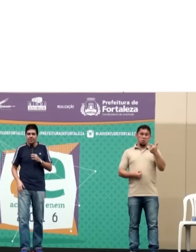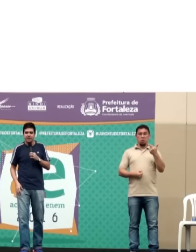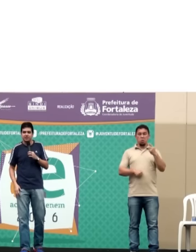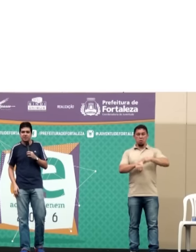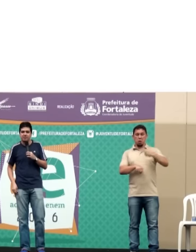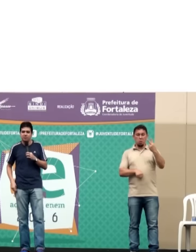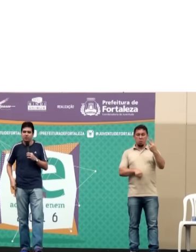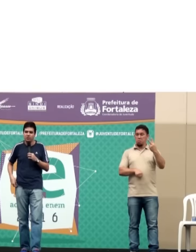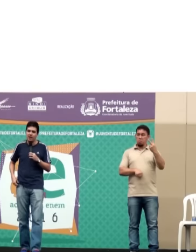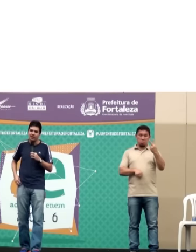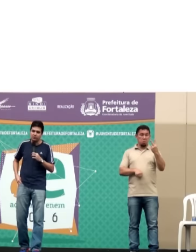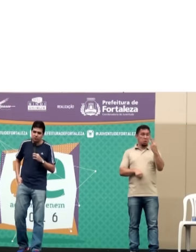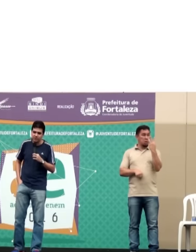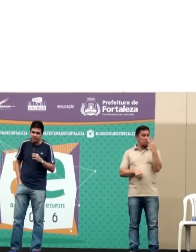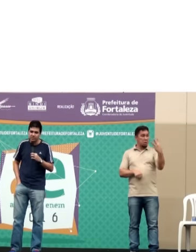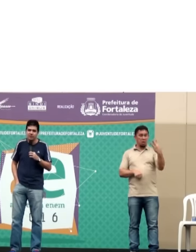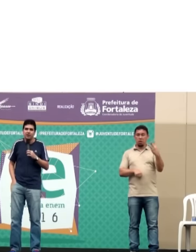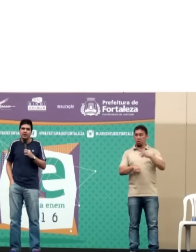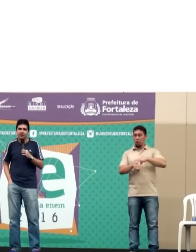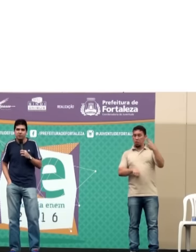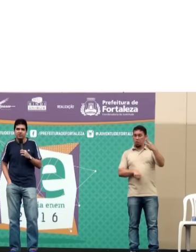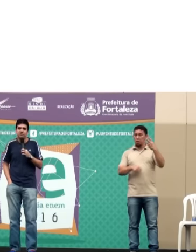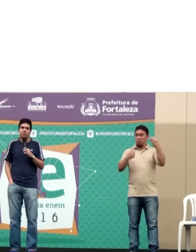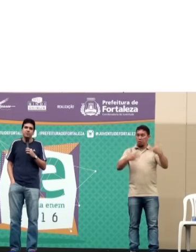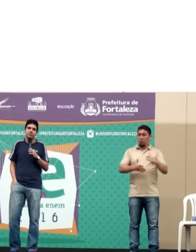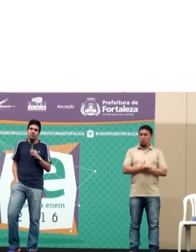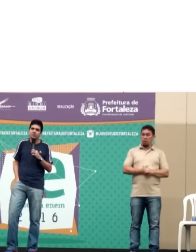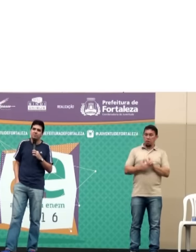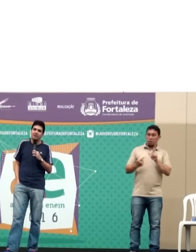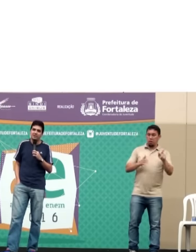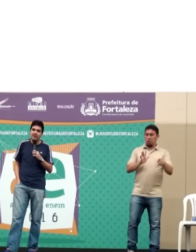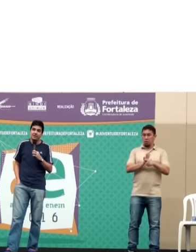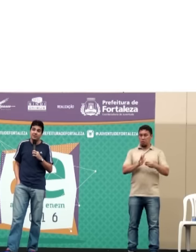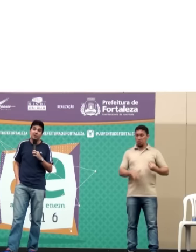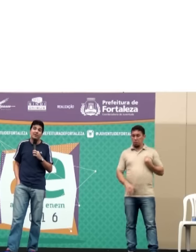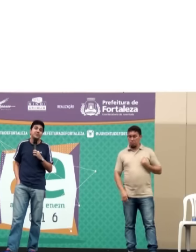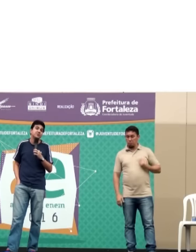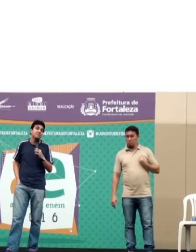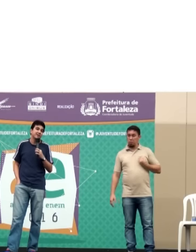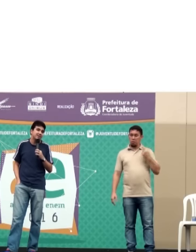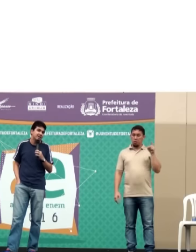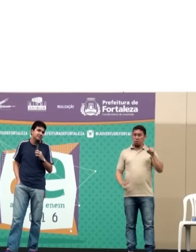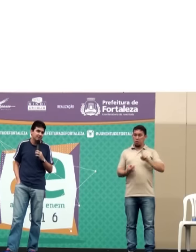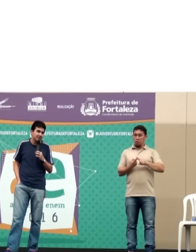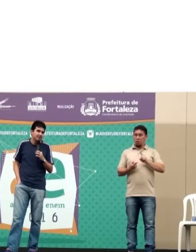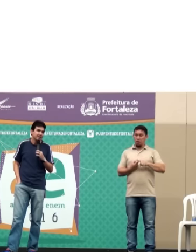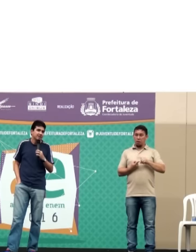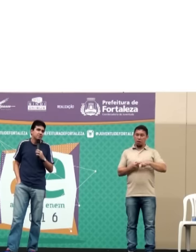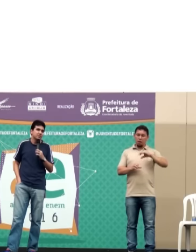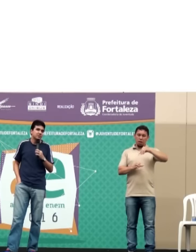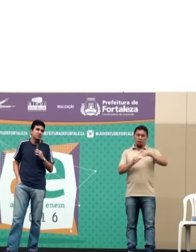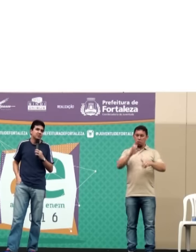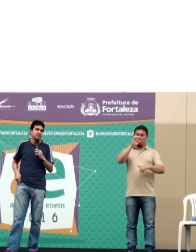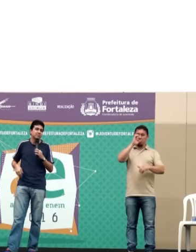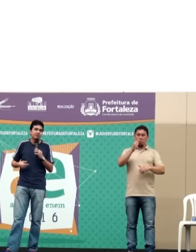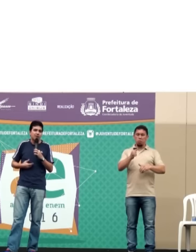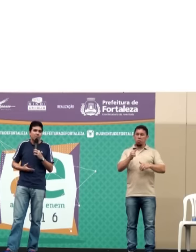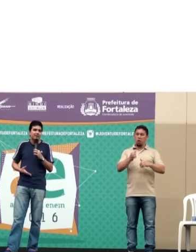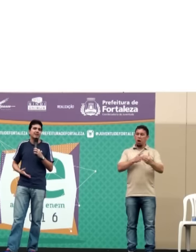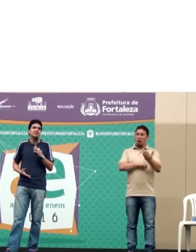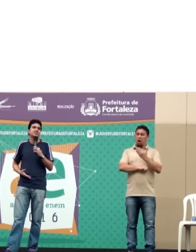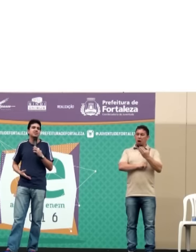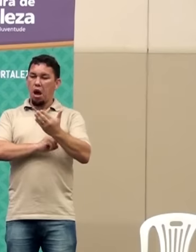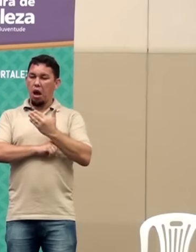tribase. Esse MgOH2 é conhecido como hidroximagnésio. Ele é o leite de magnésio, né? Que o pessoal utiliza